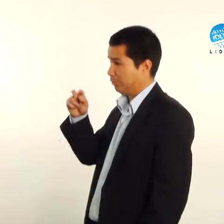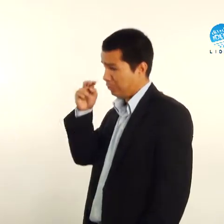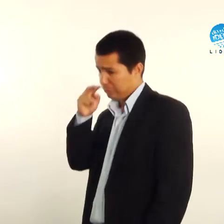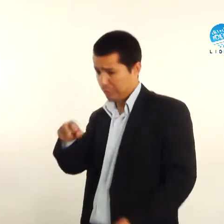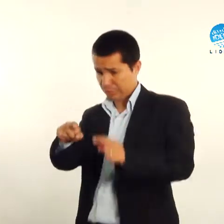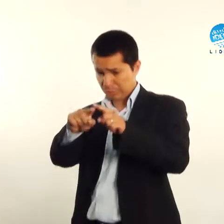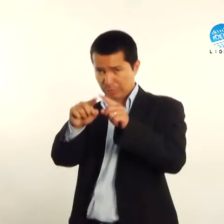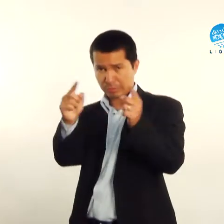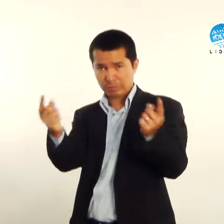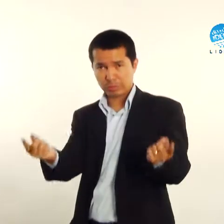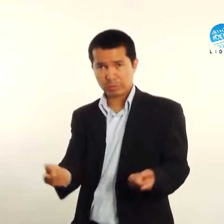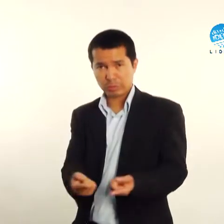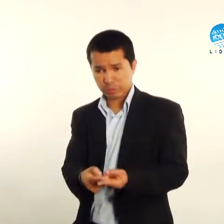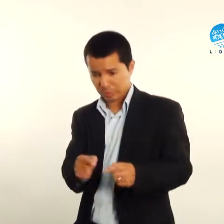vi o pneu.